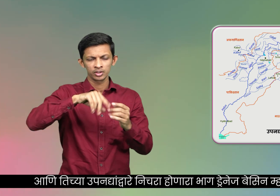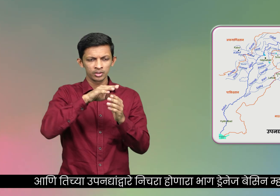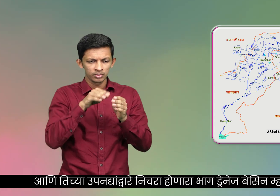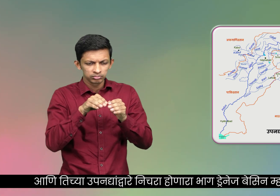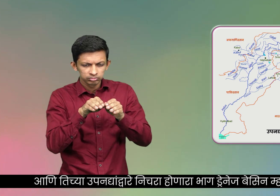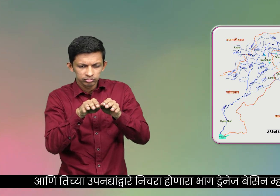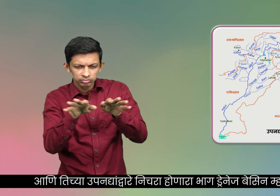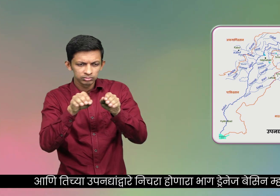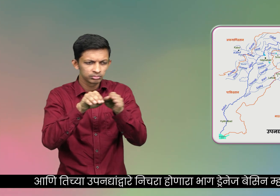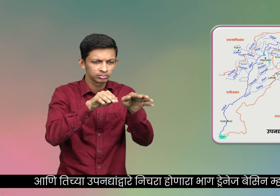जातो.